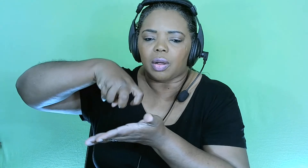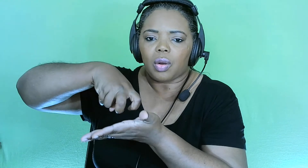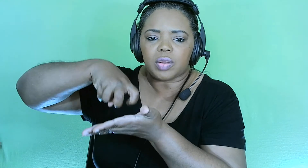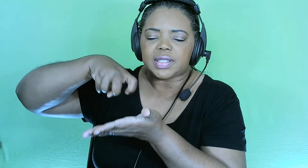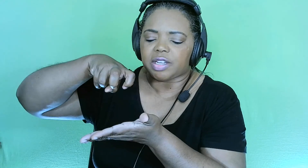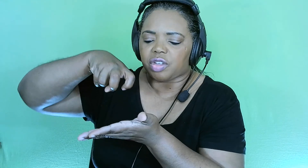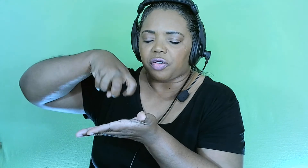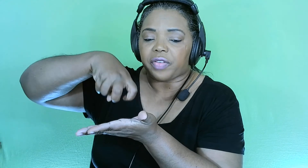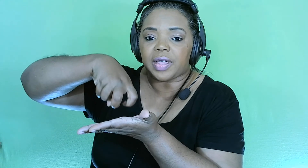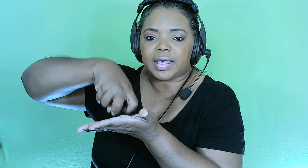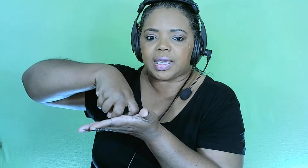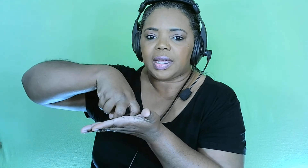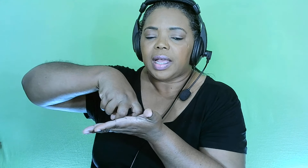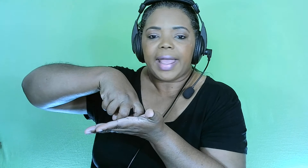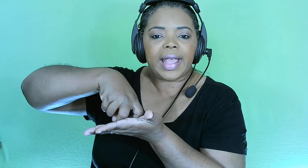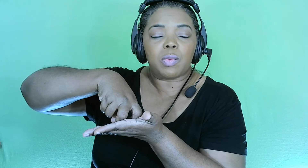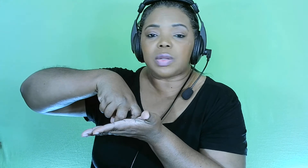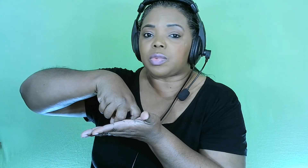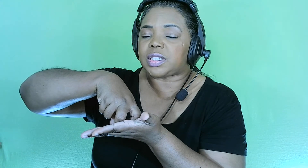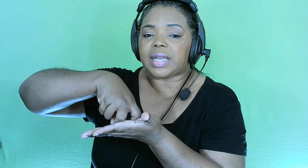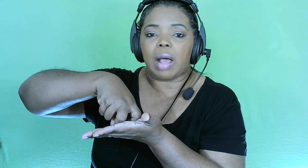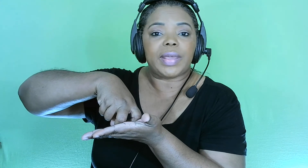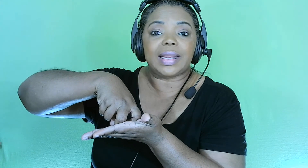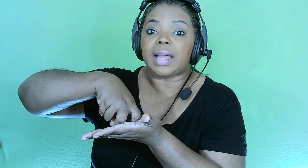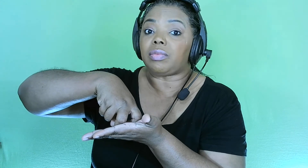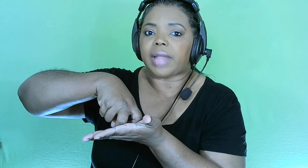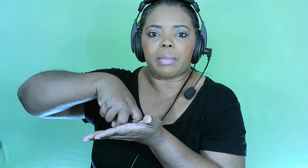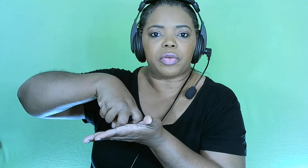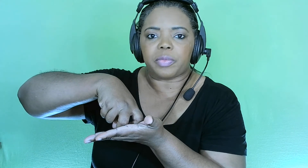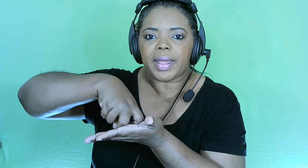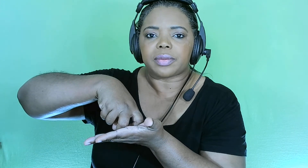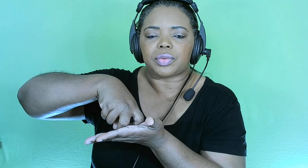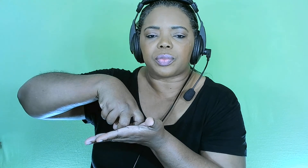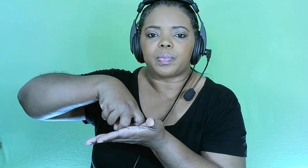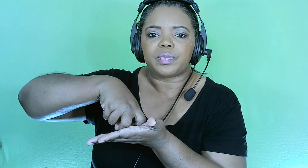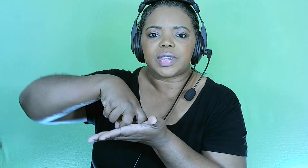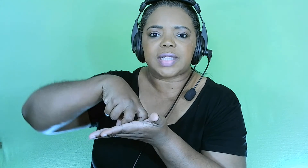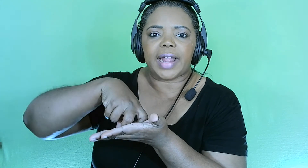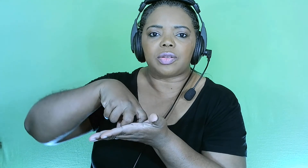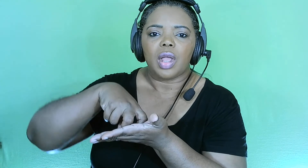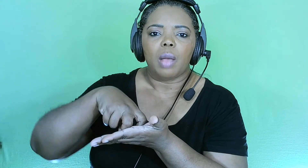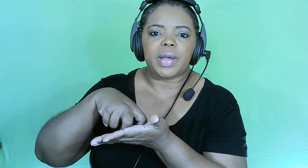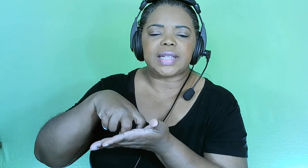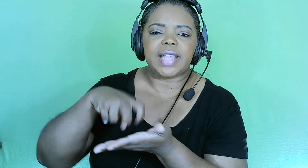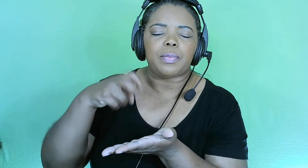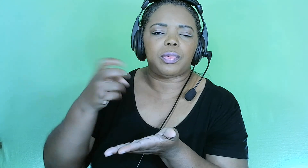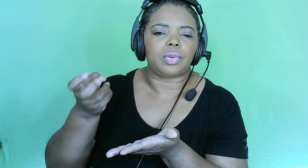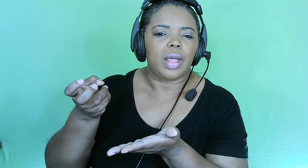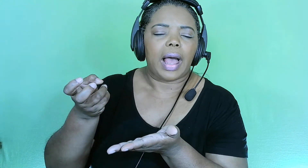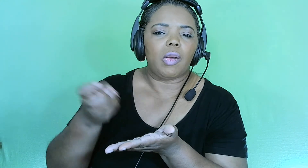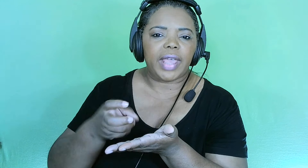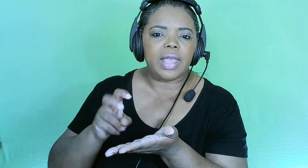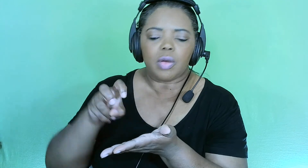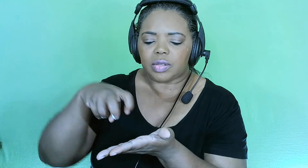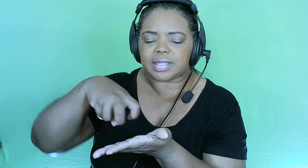Ou seja, eu venho aqui. É um sinal que não tem movimento, certo? Por exemplo, alguém quando está